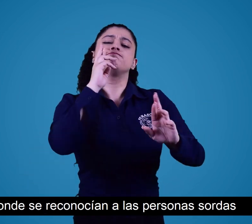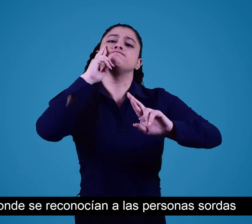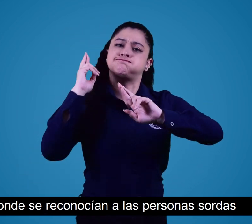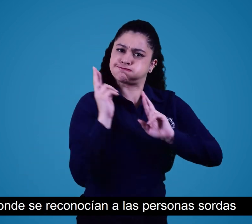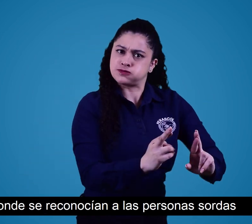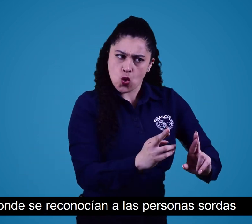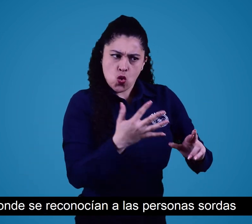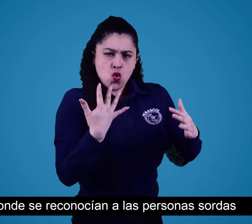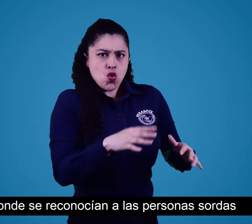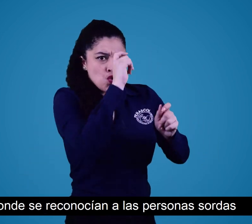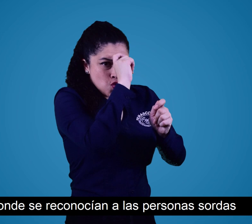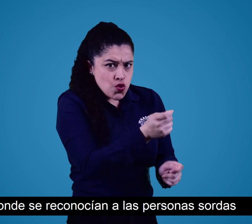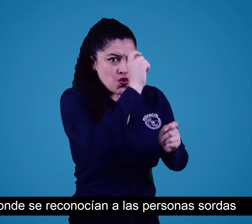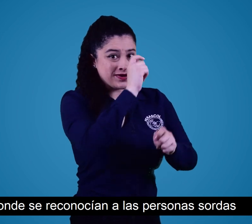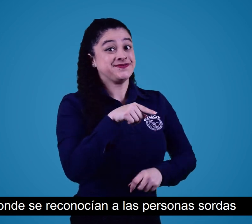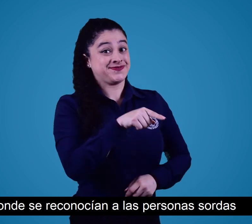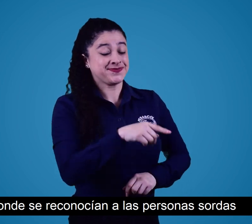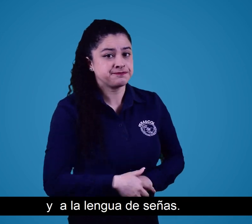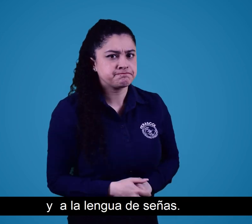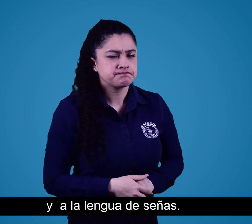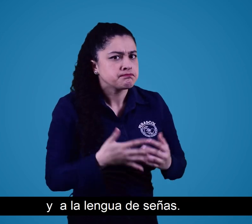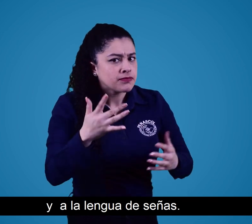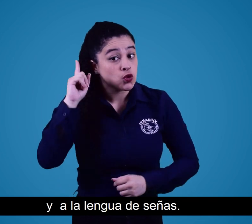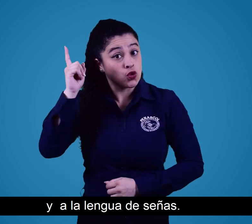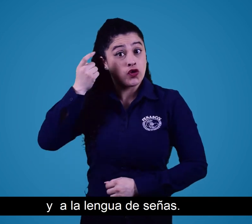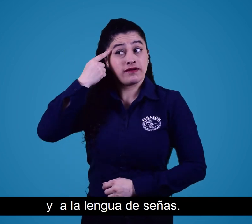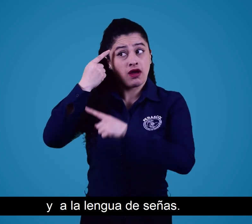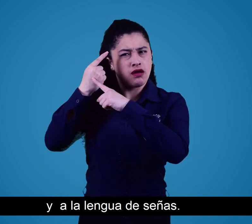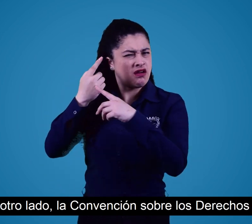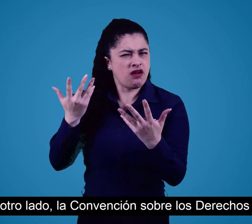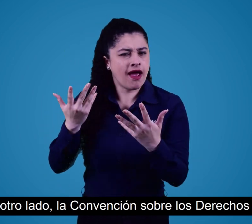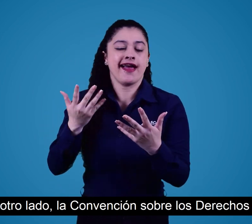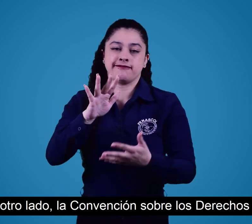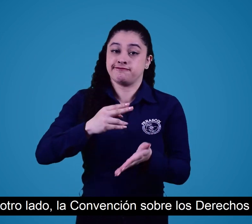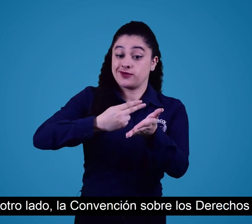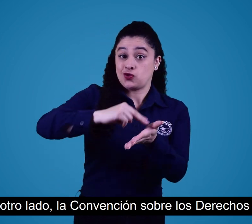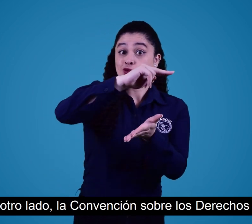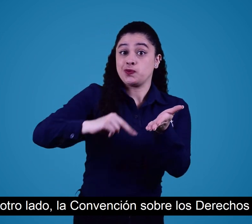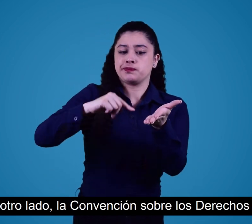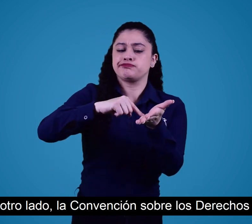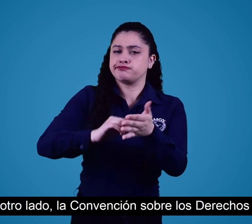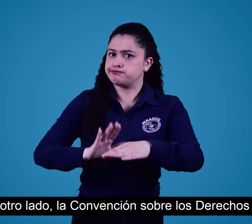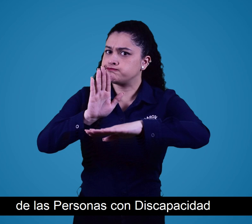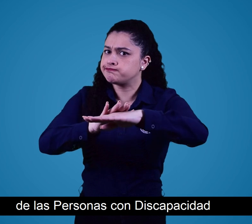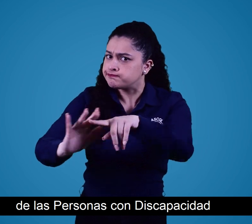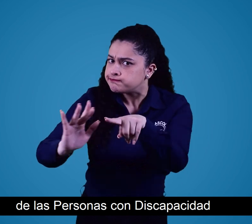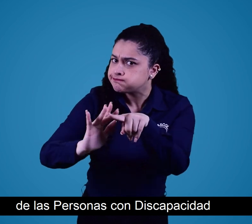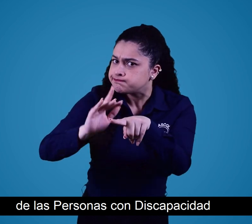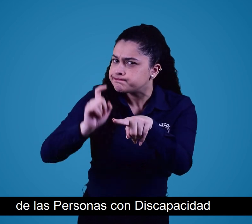Donde se reconocían a las personas sordas y a la lengua de señas Por otro lado, la Convención sobre los Derechos de las Personas con